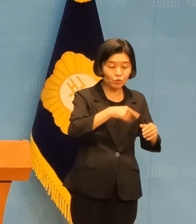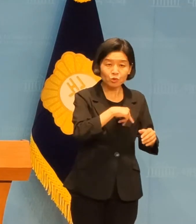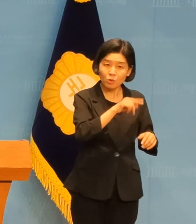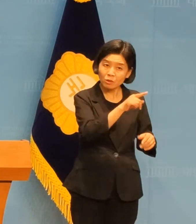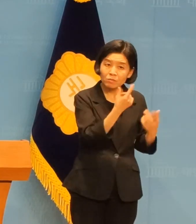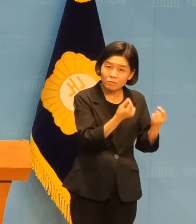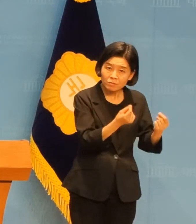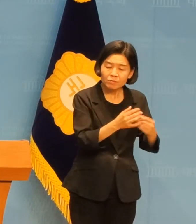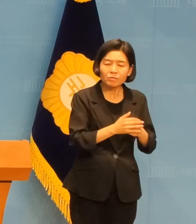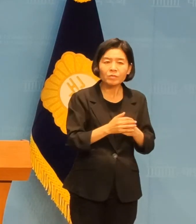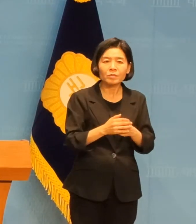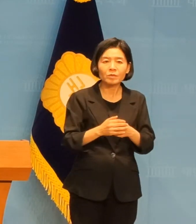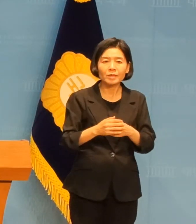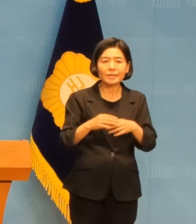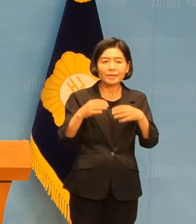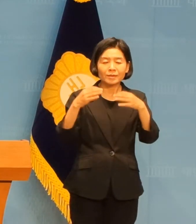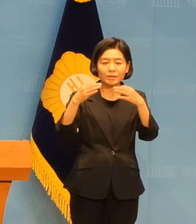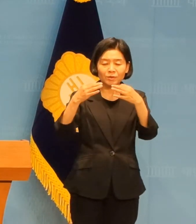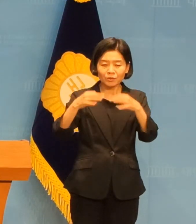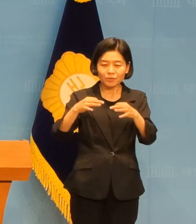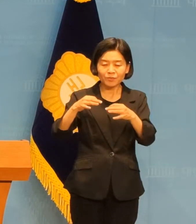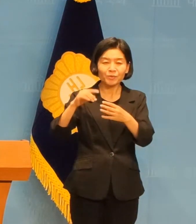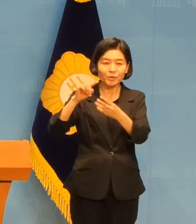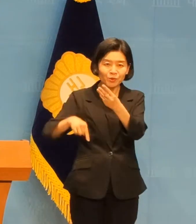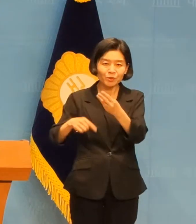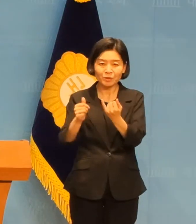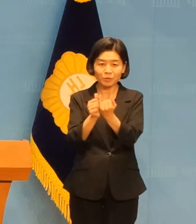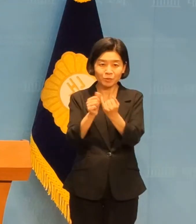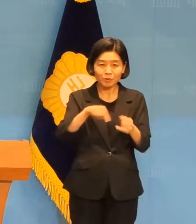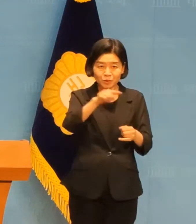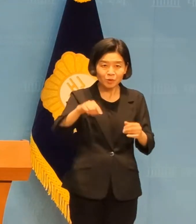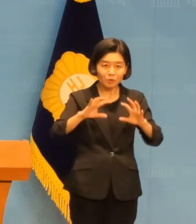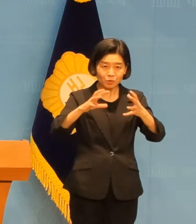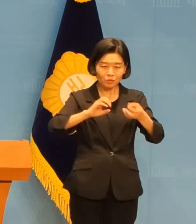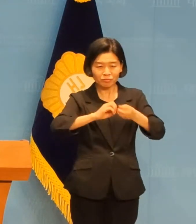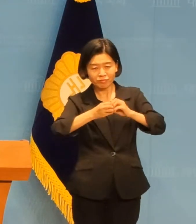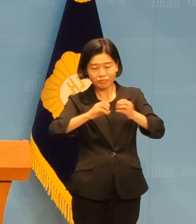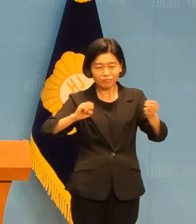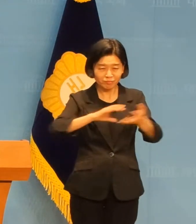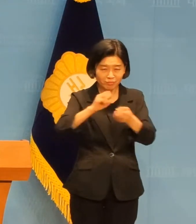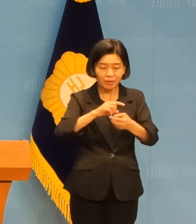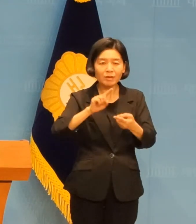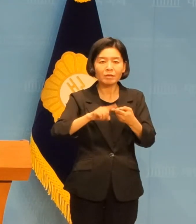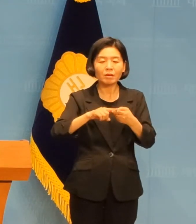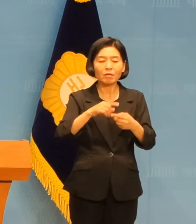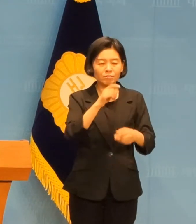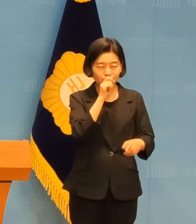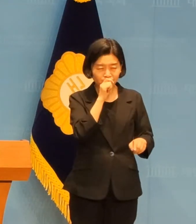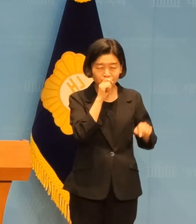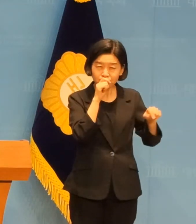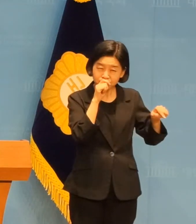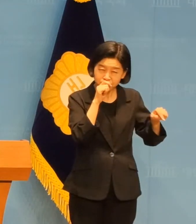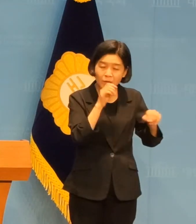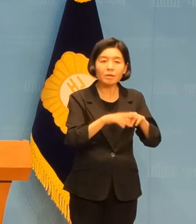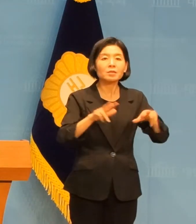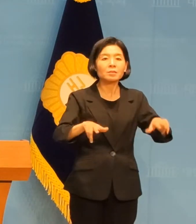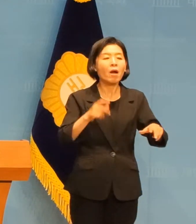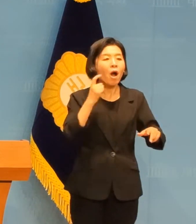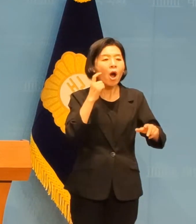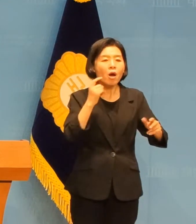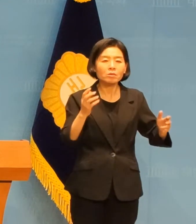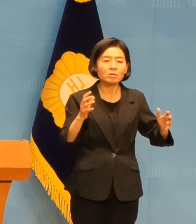윤석열, 김건희의 각종 국정농단과 내란에 대해서는 엎드려 침묵하더니 지금은 거짓